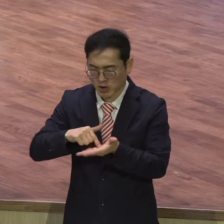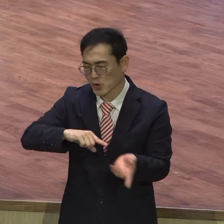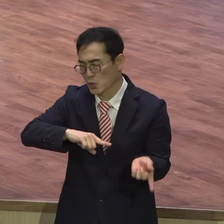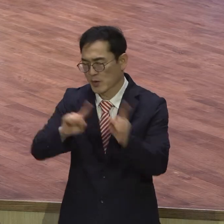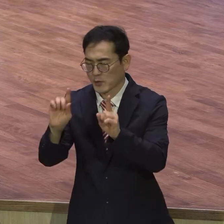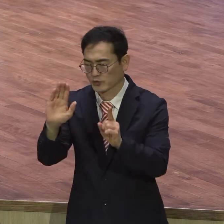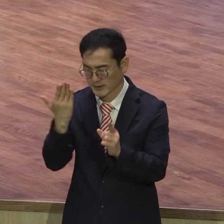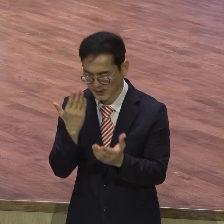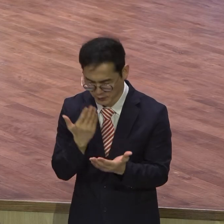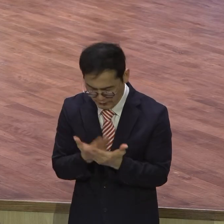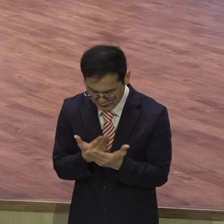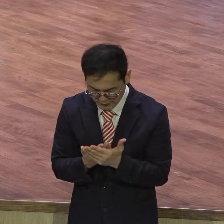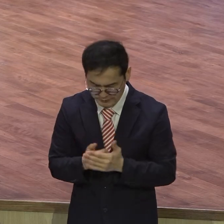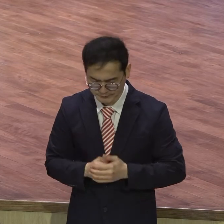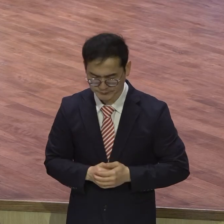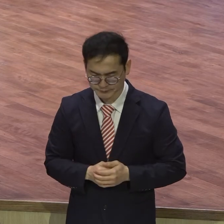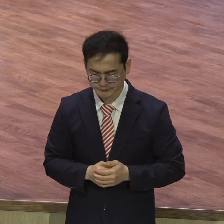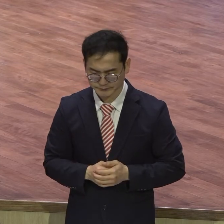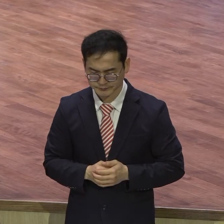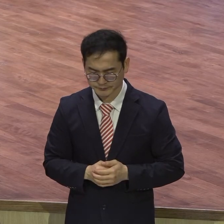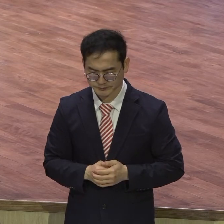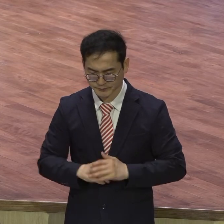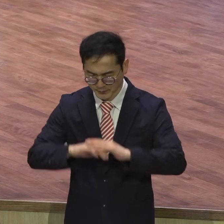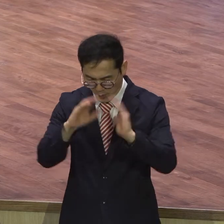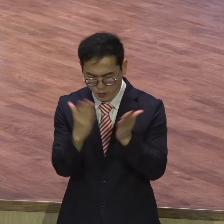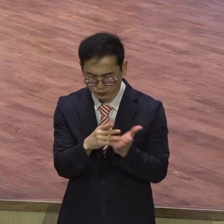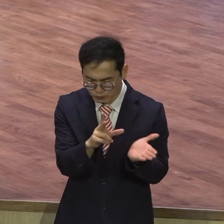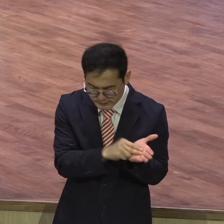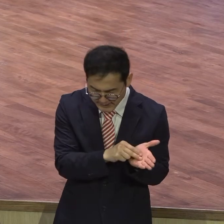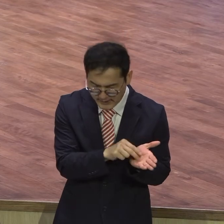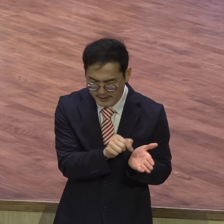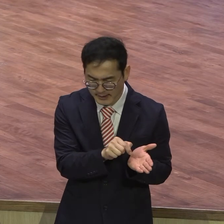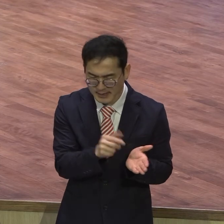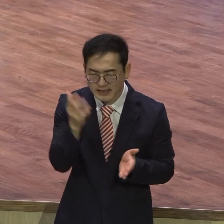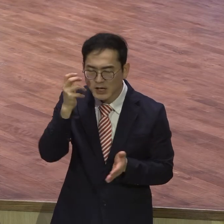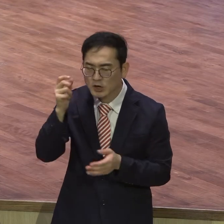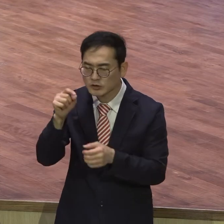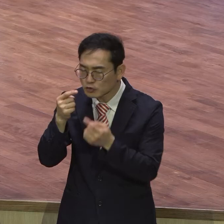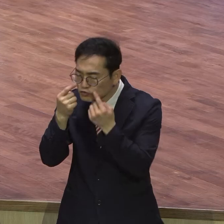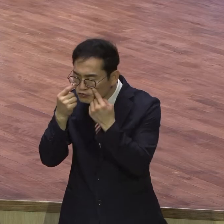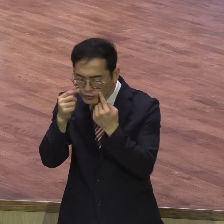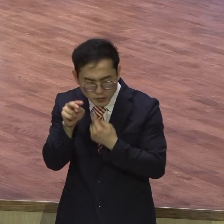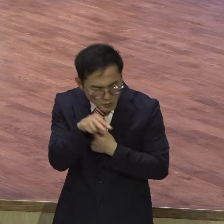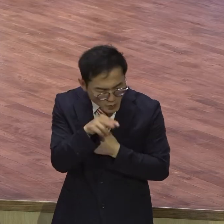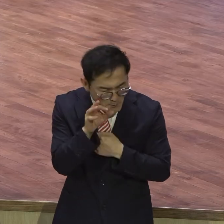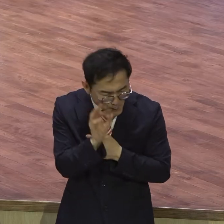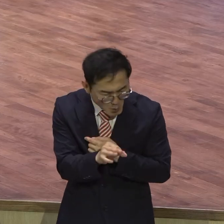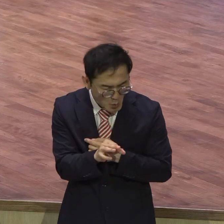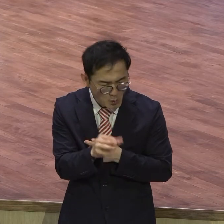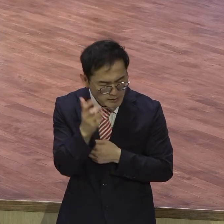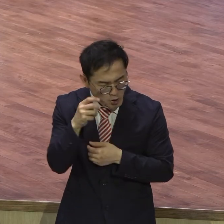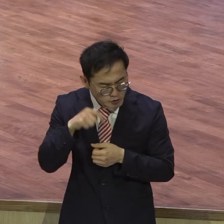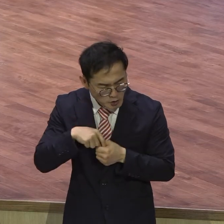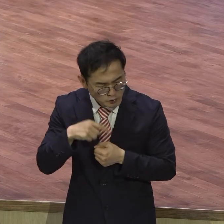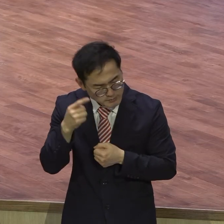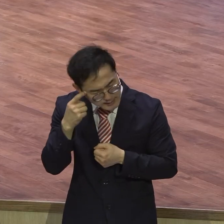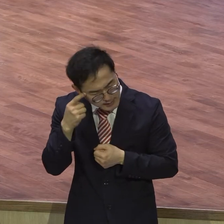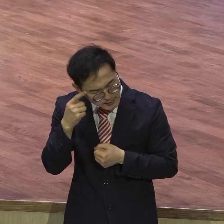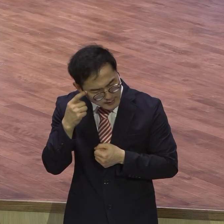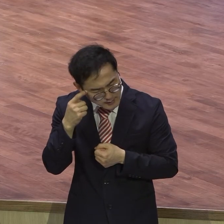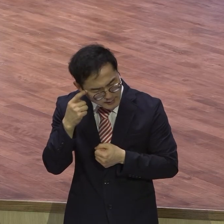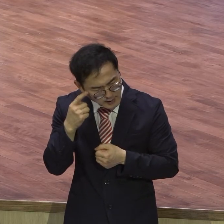시간표가 되어야 주옵사사 모든 문제사건을 영적으로 바라보고 영적으로 해석하고 영적으로 그렇게